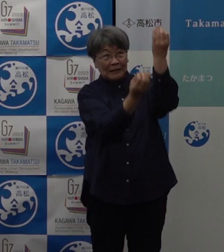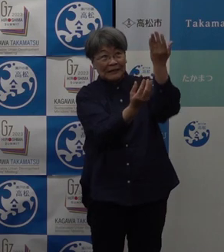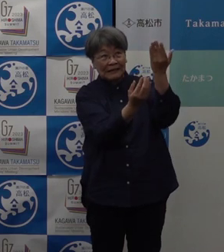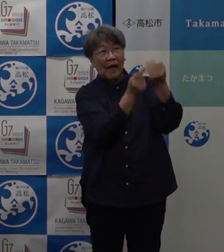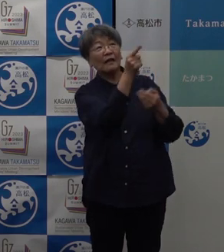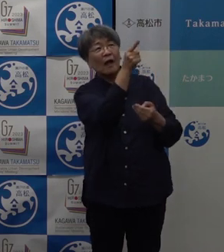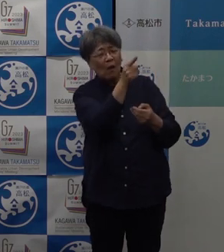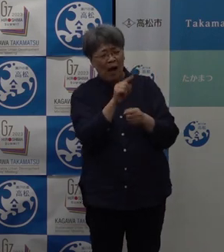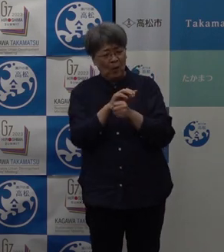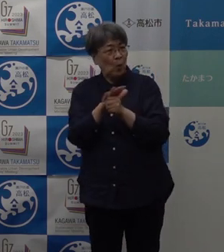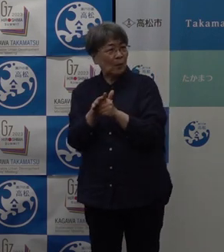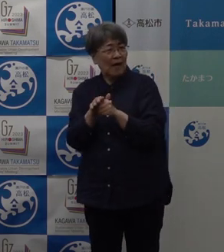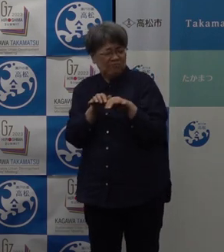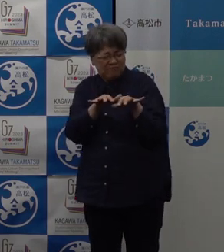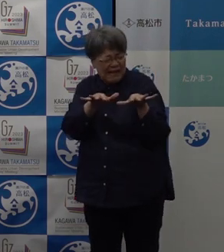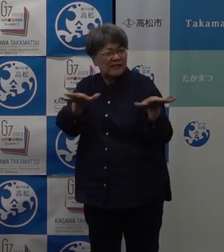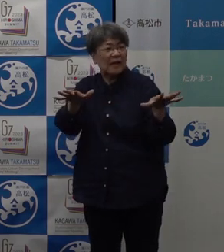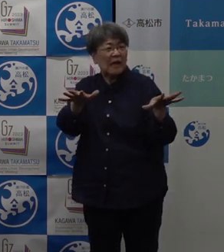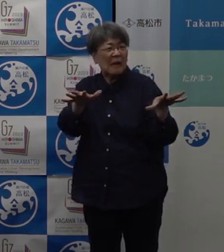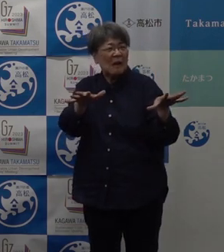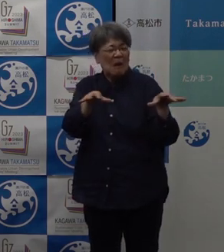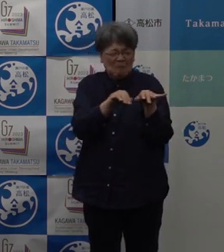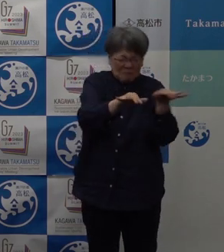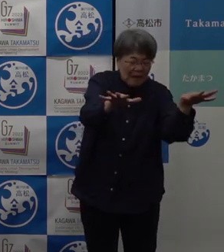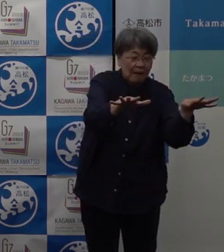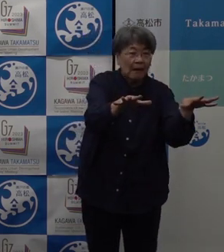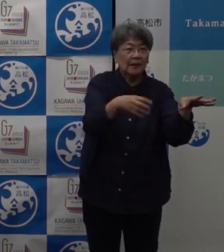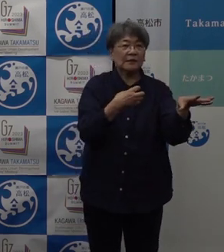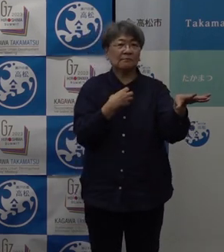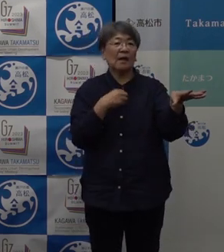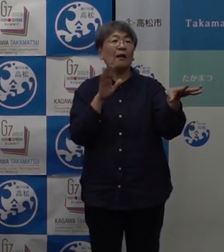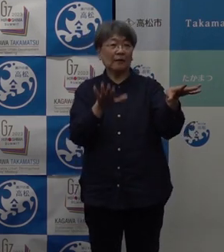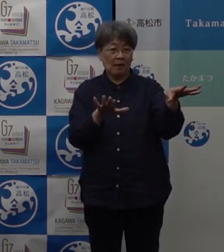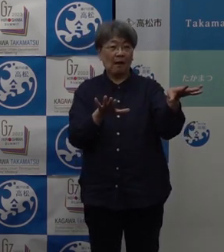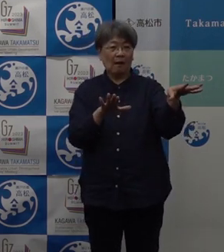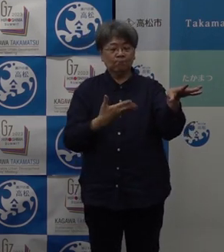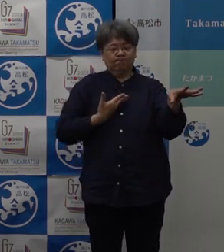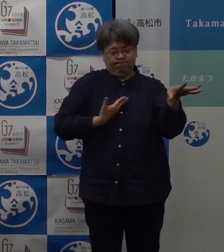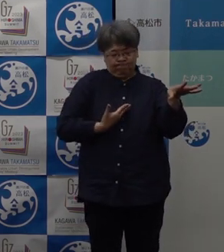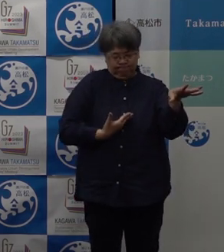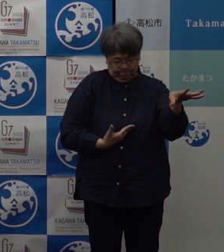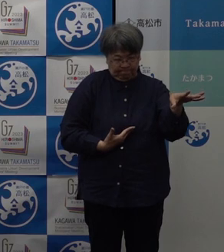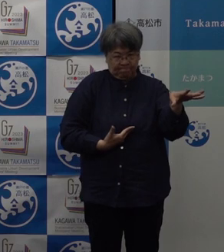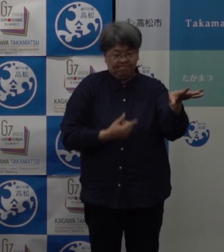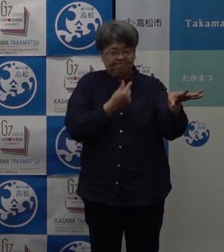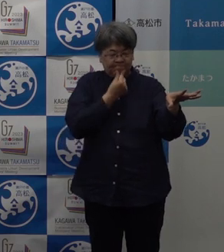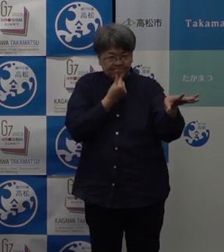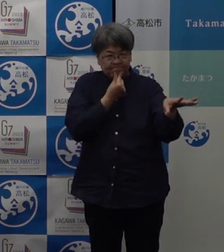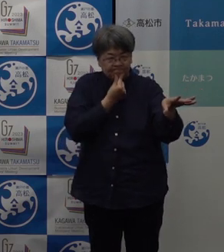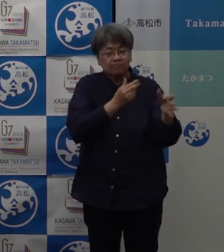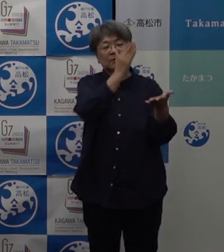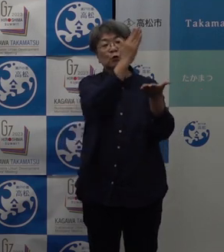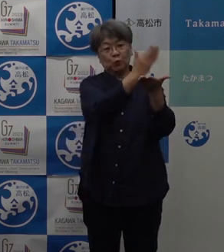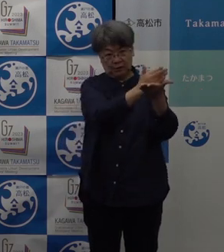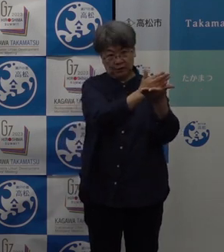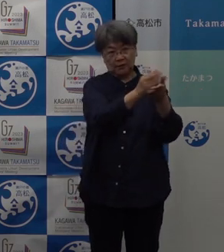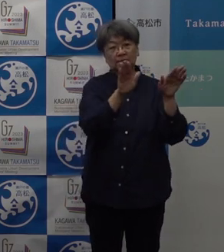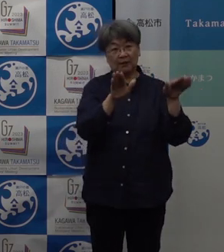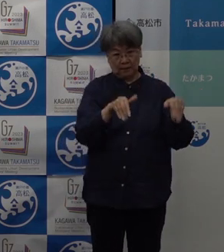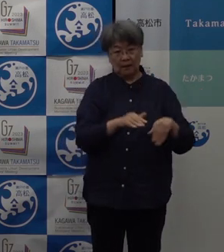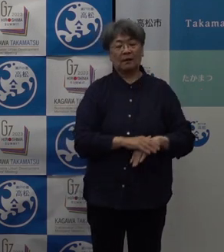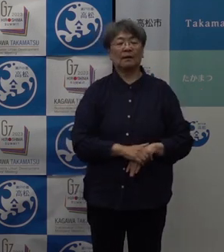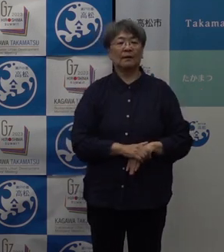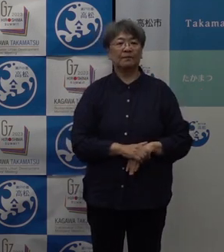コロナの感染上拡大の状況を踏まえまして、安全面も考慮し中止をせざるを得なかったということでございます